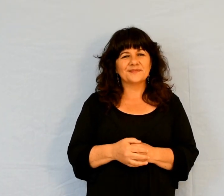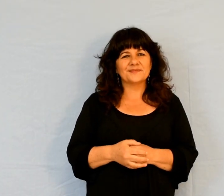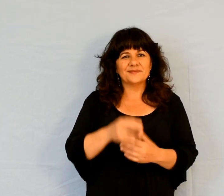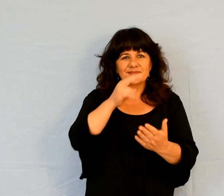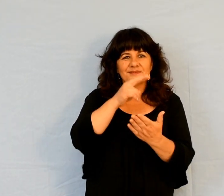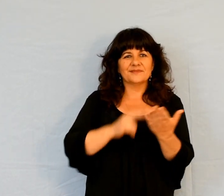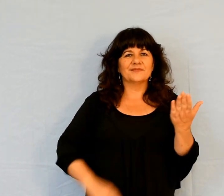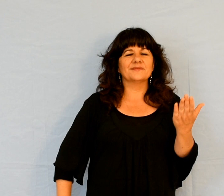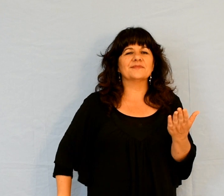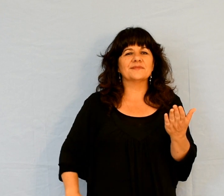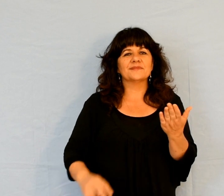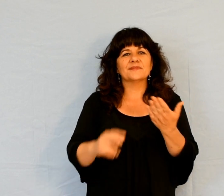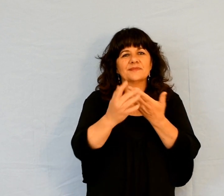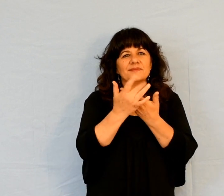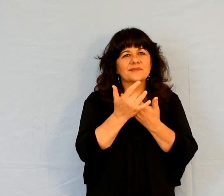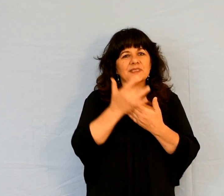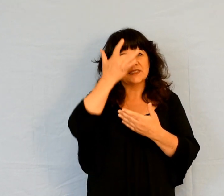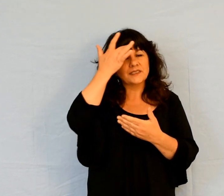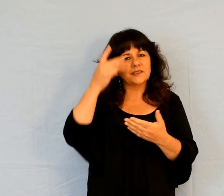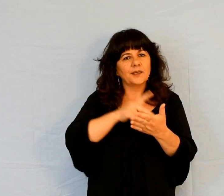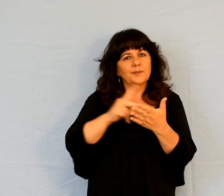Lecture de la lettre de saint Paul apôtre aux Romains.